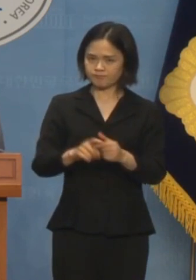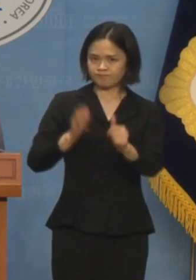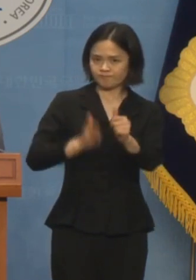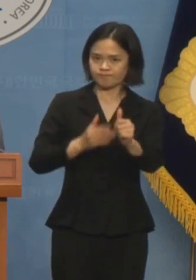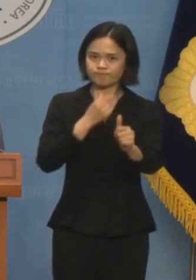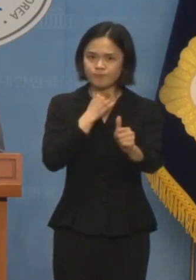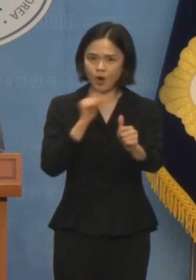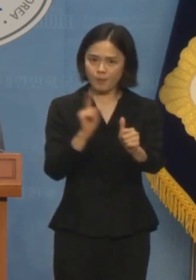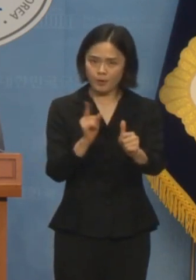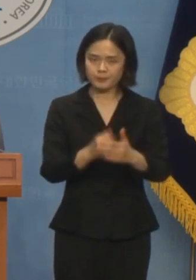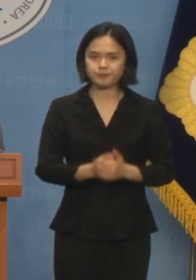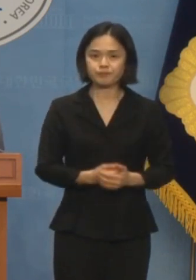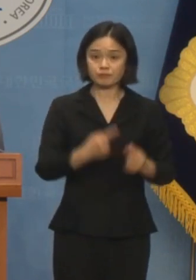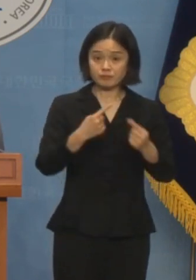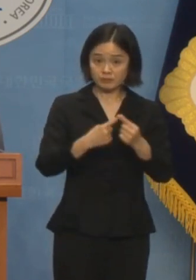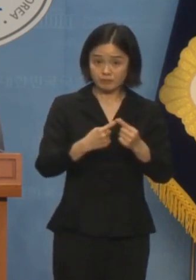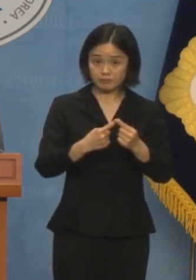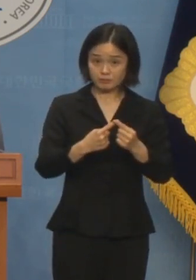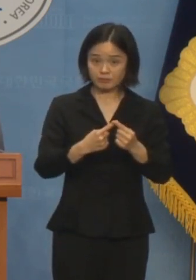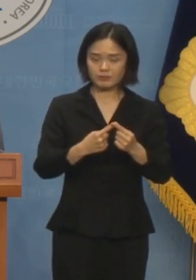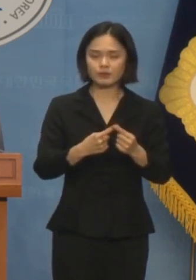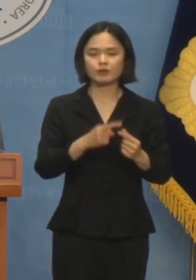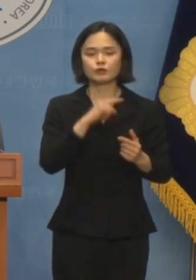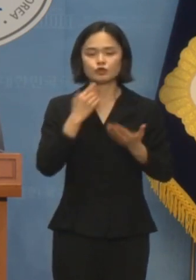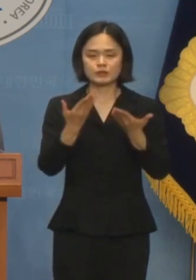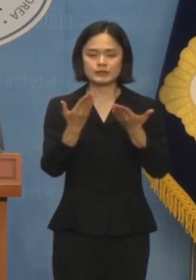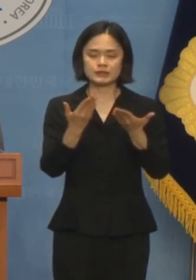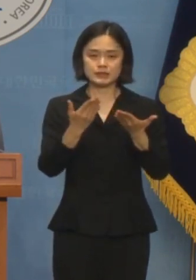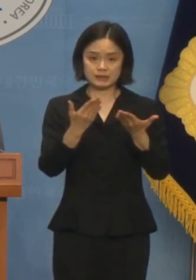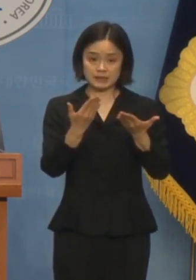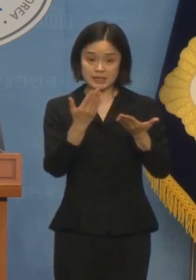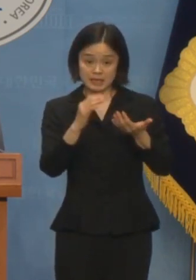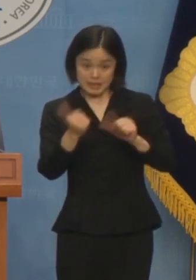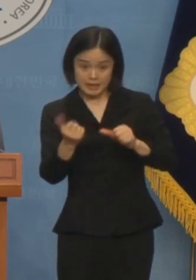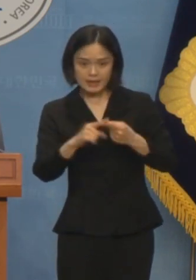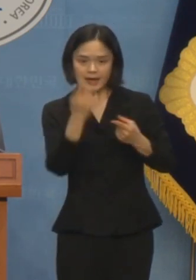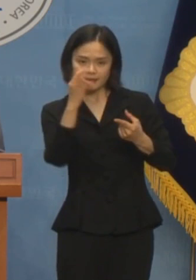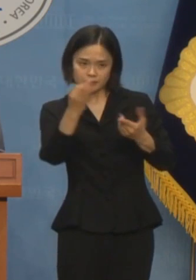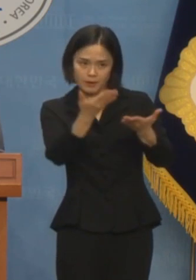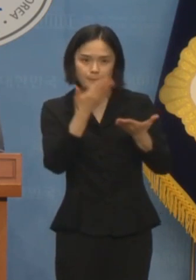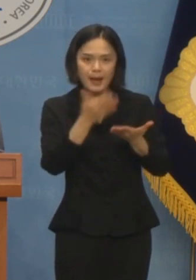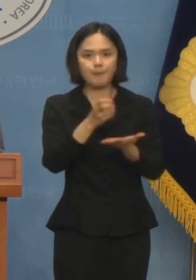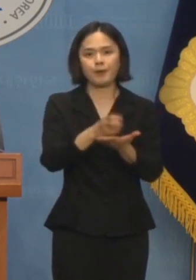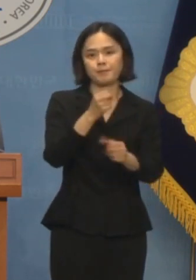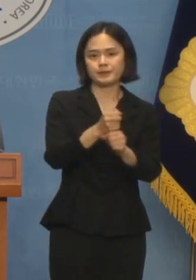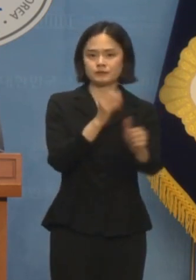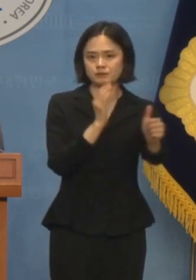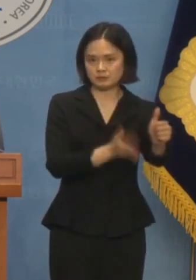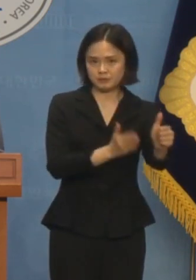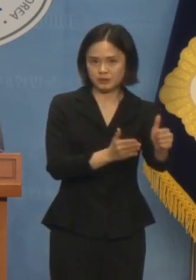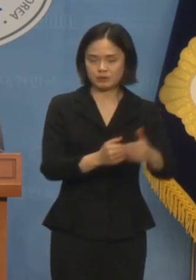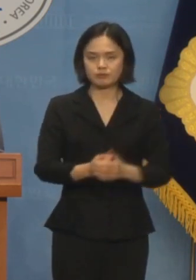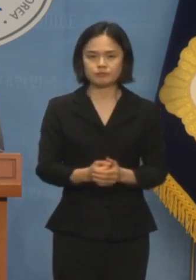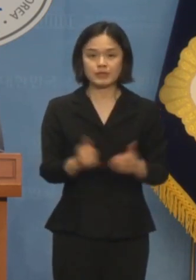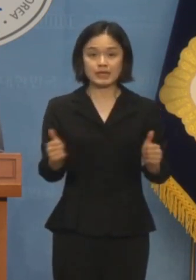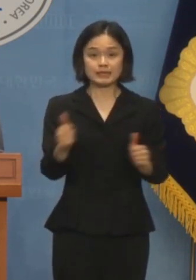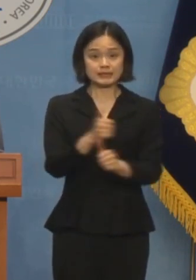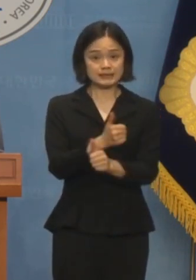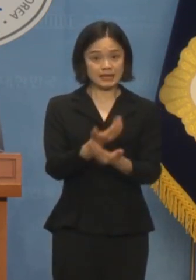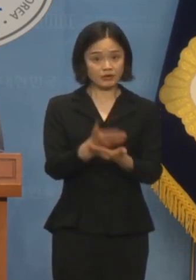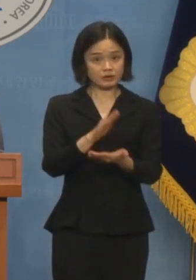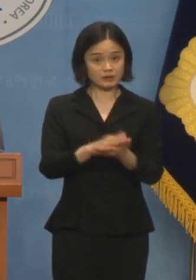순직 인정 신청을 위한 조력 시스템 구축을 해주십시오. 둘째, 인사역 신청은 교직의